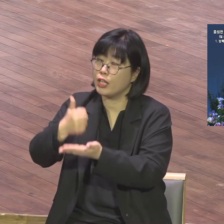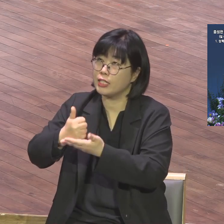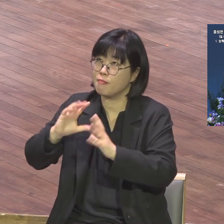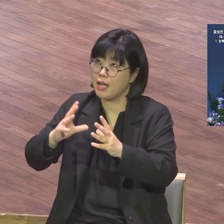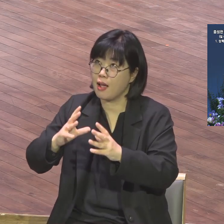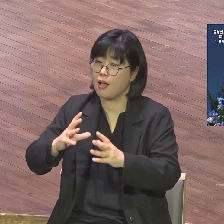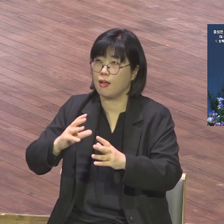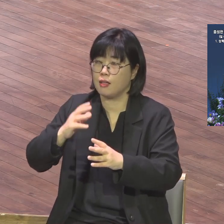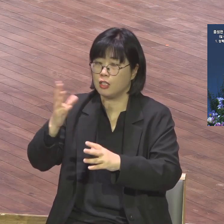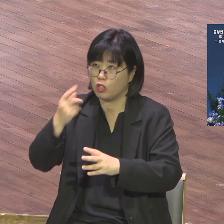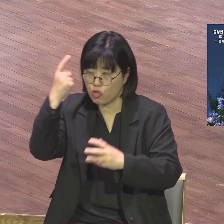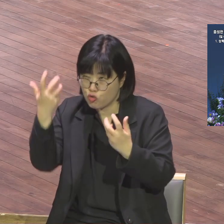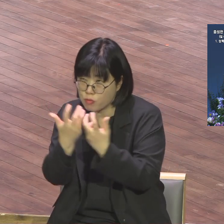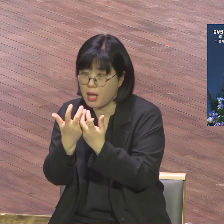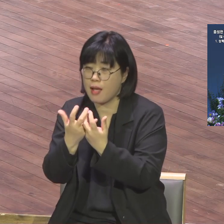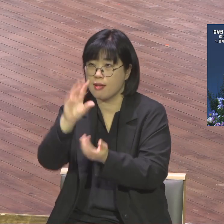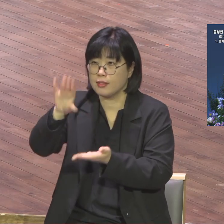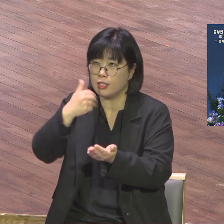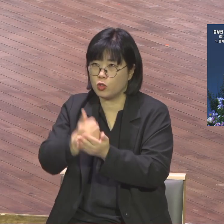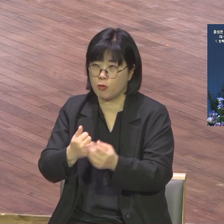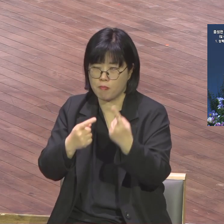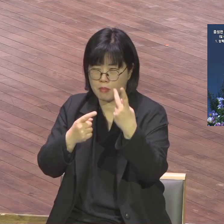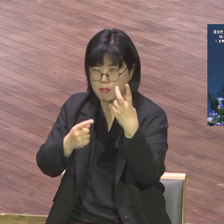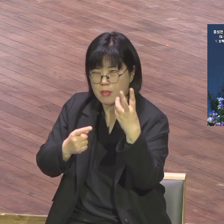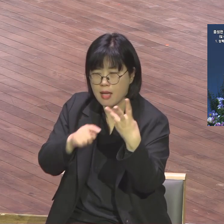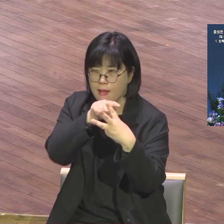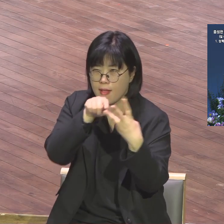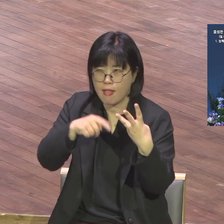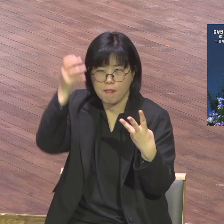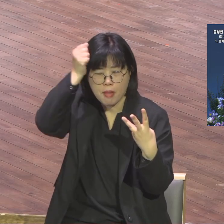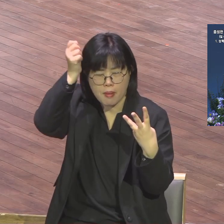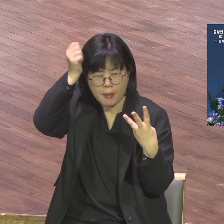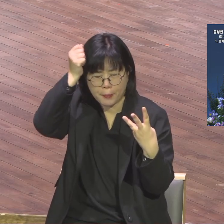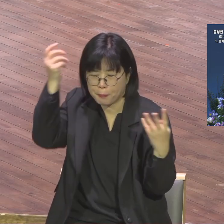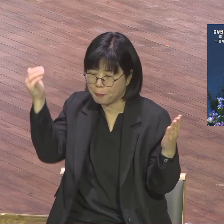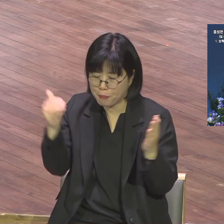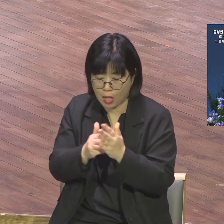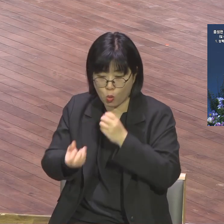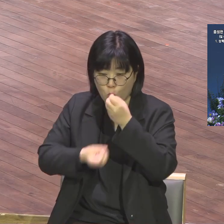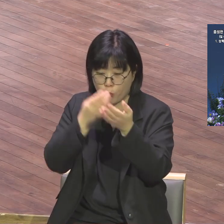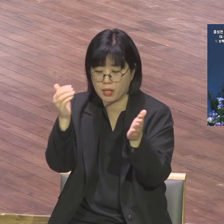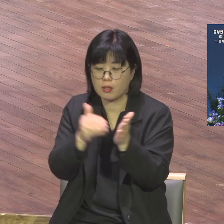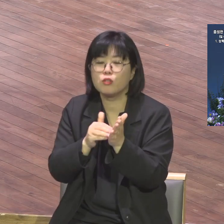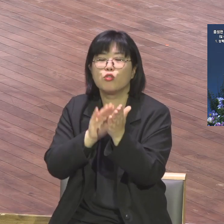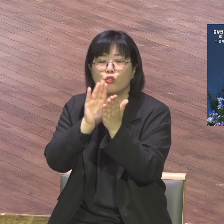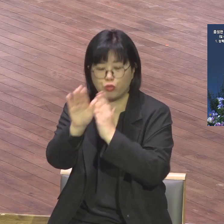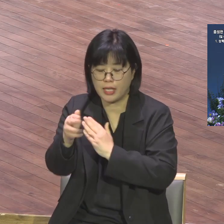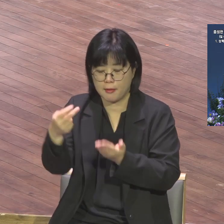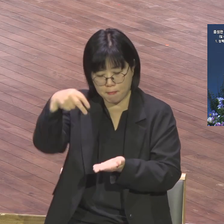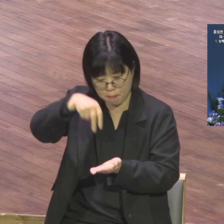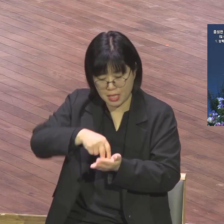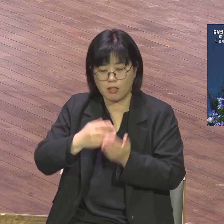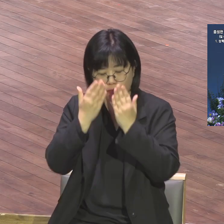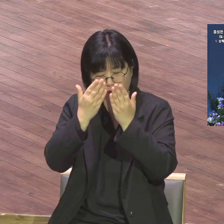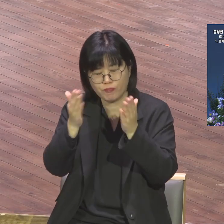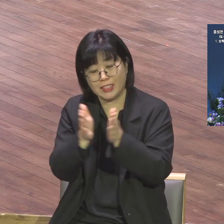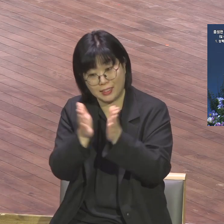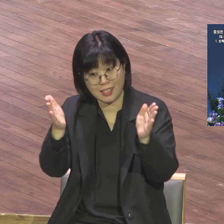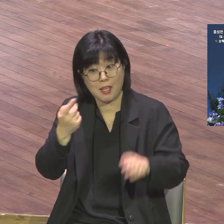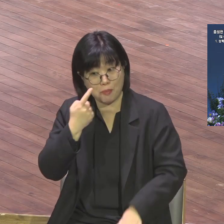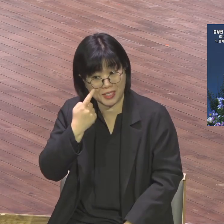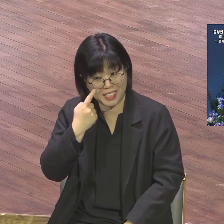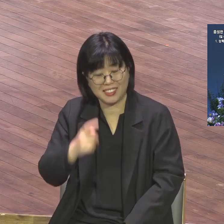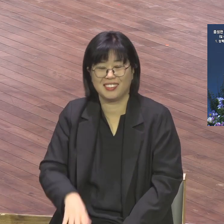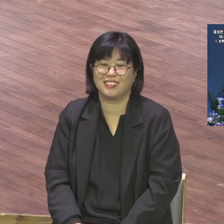그래서 사도 바울은 서신서를 쓸 때마다 그리스도 안에서, 주